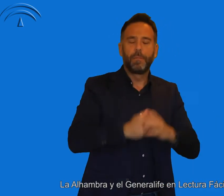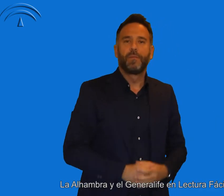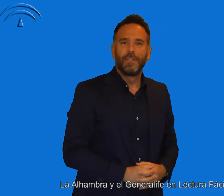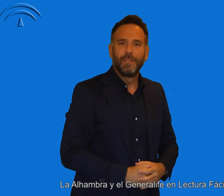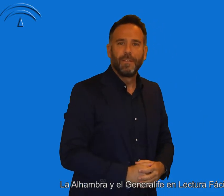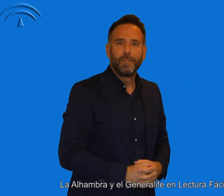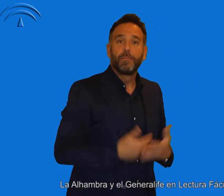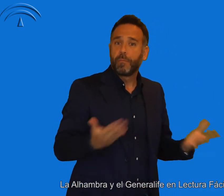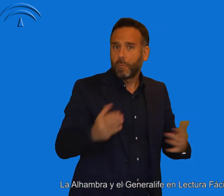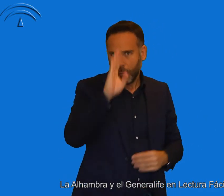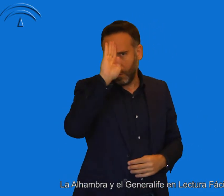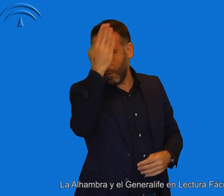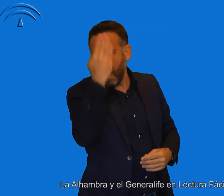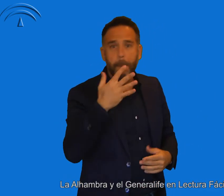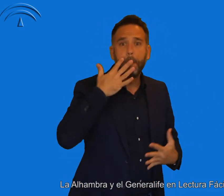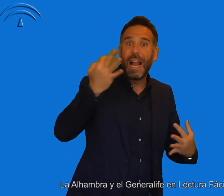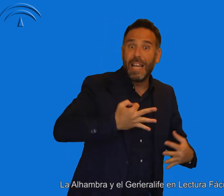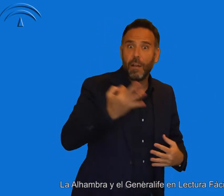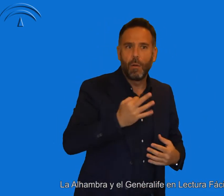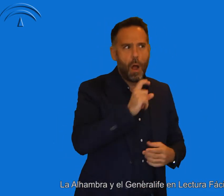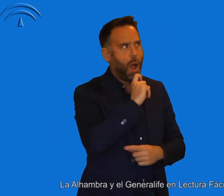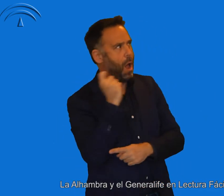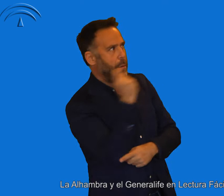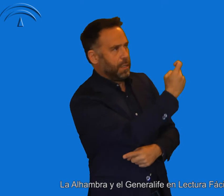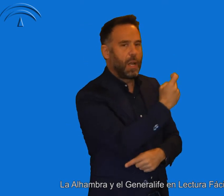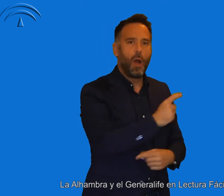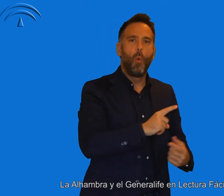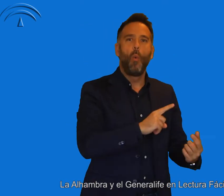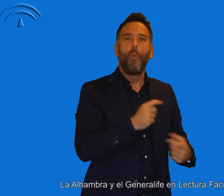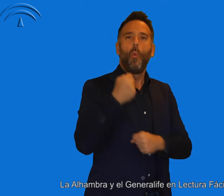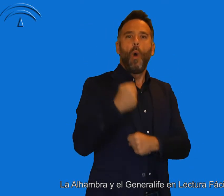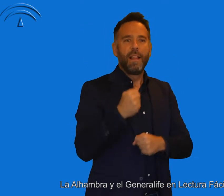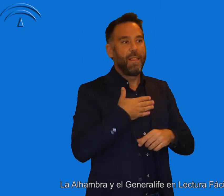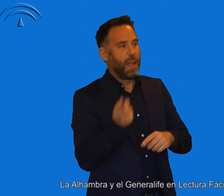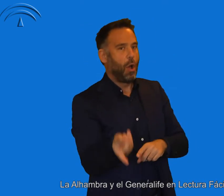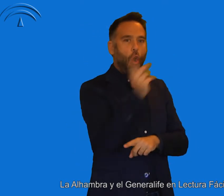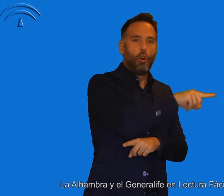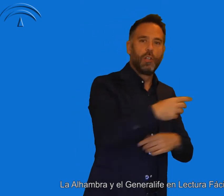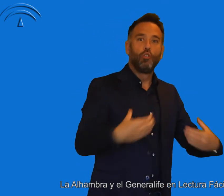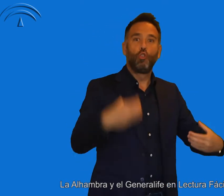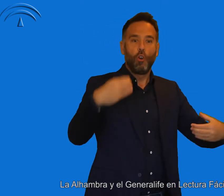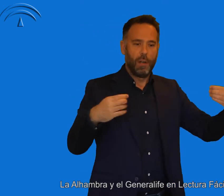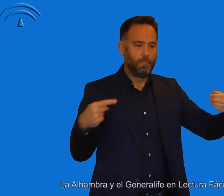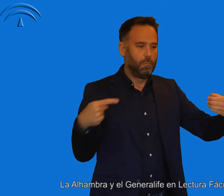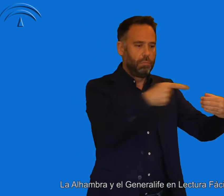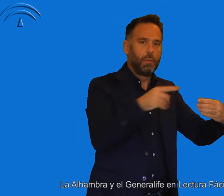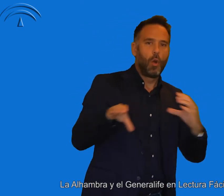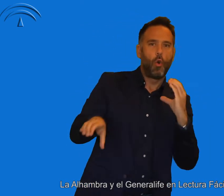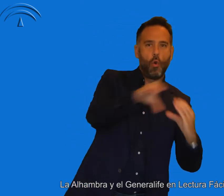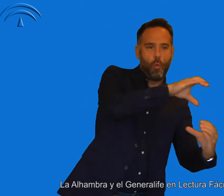las torres y los adarves de la muralla. En caso de peligro, avisaban a los guardianes de las otras